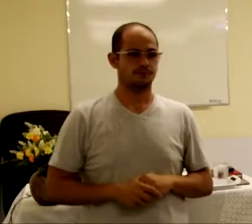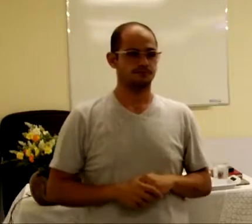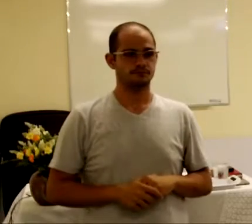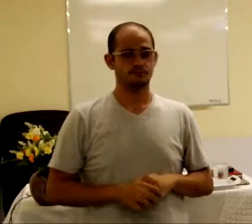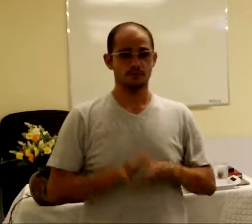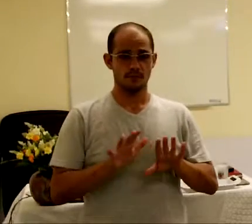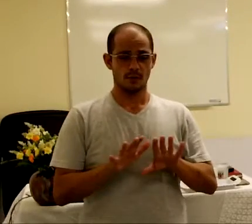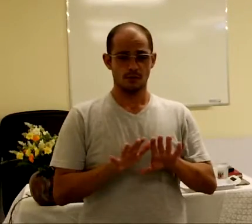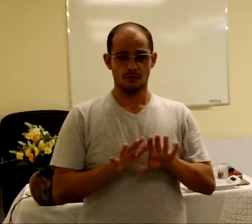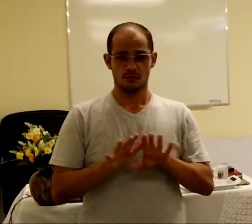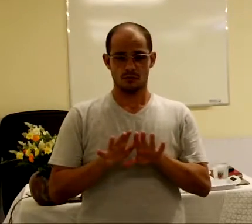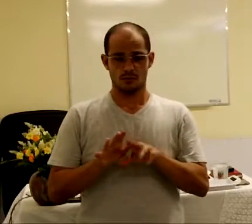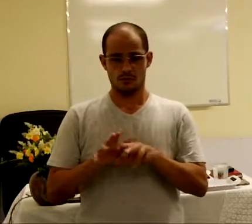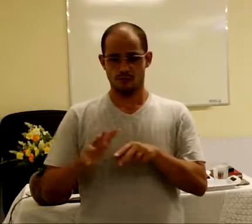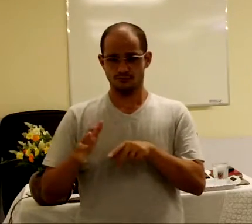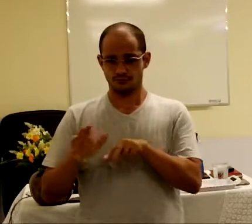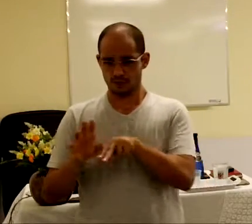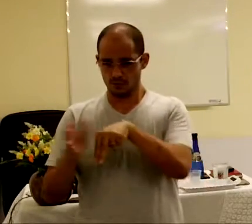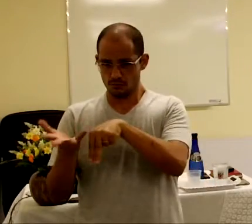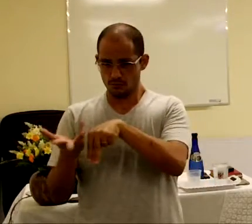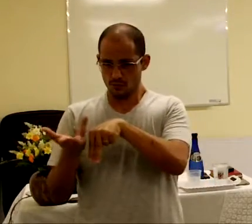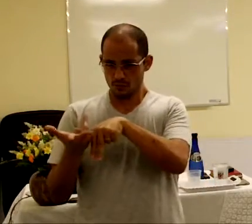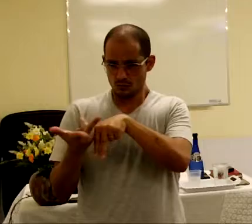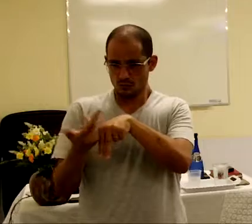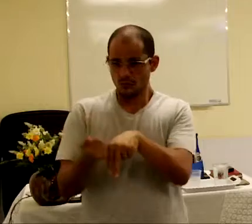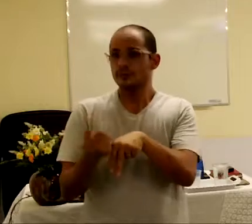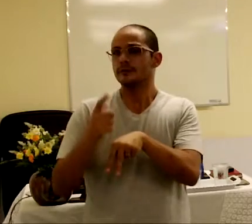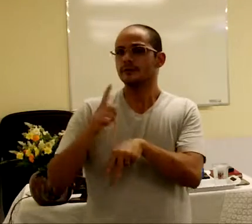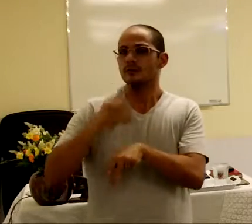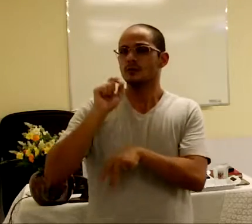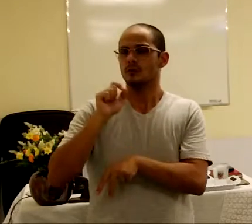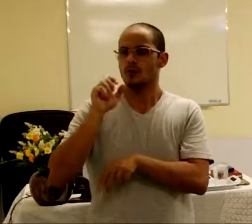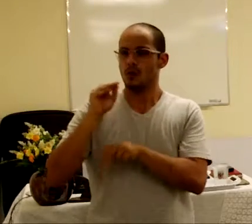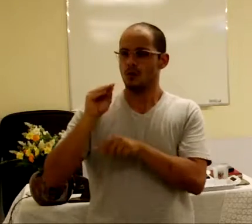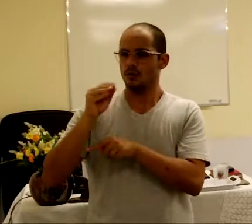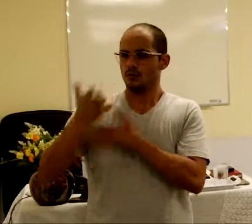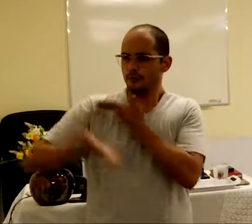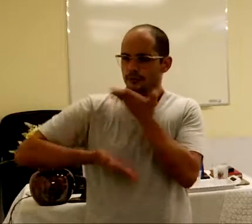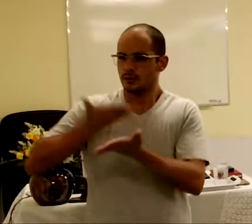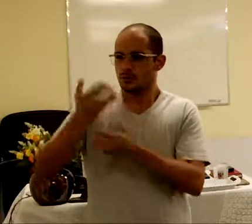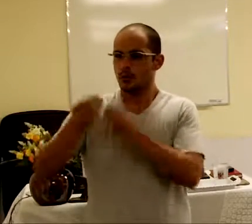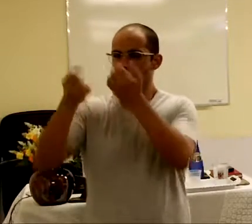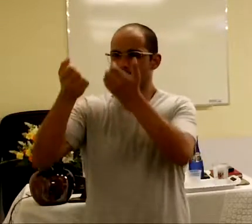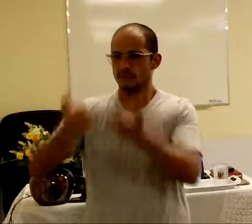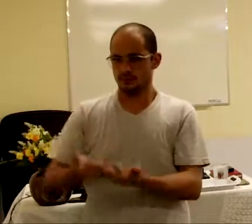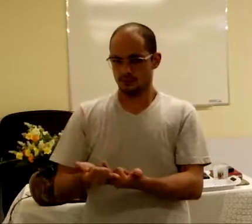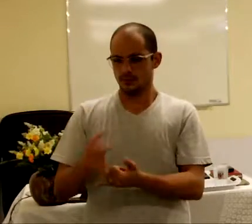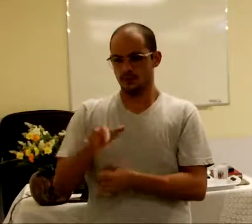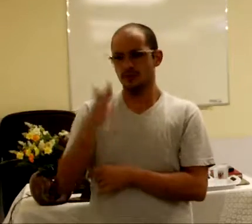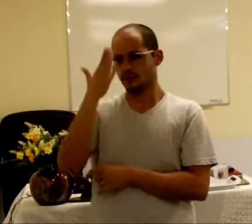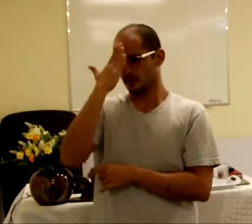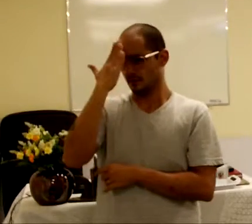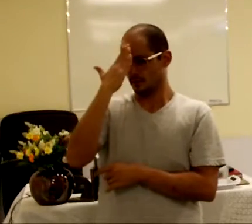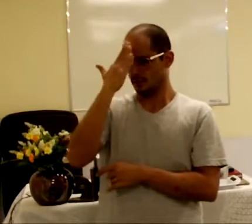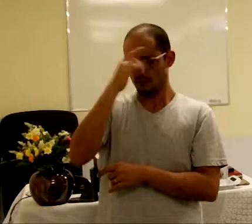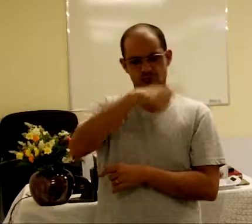Os espíritos superiores da codificação, eles são muito cautelosos, são muito prudentes, e eles sabem, como já foi, eles demonstram ao longo